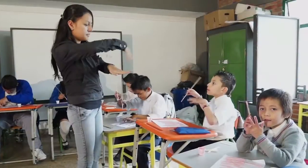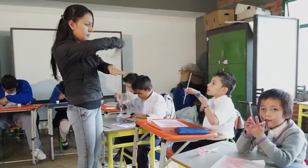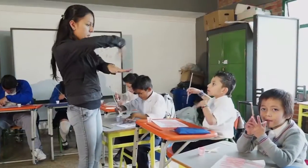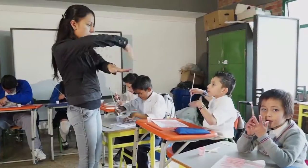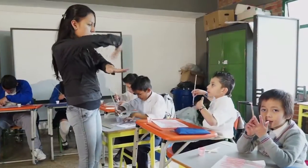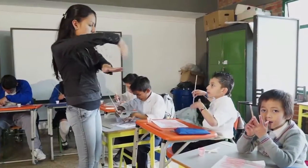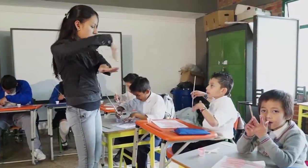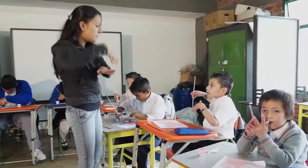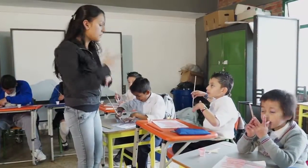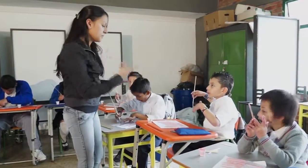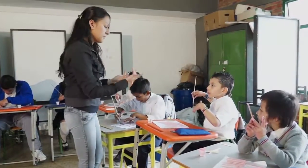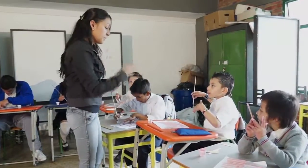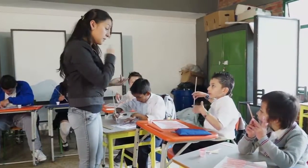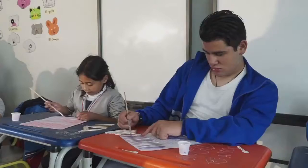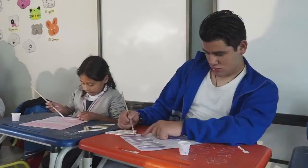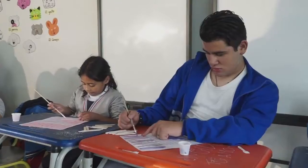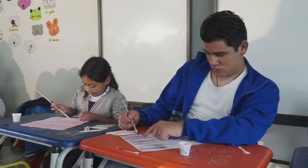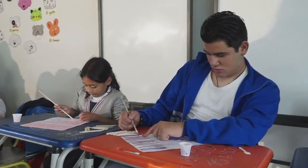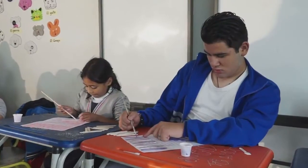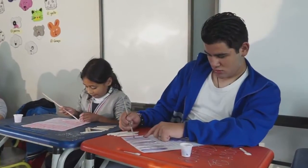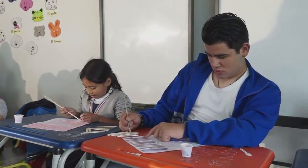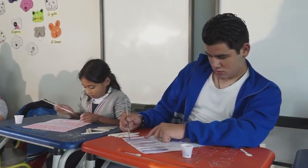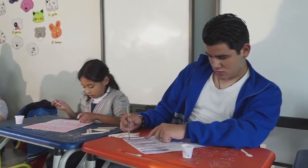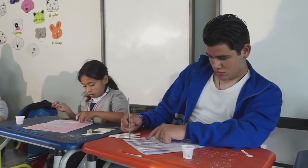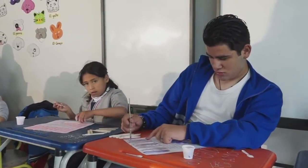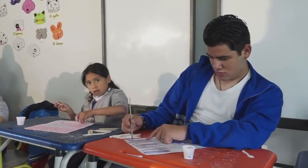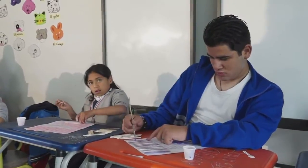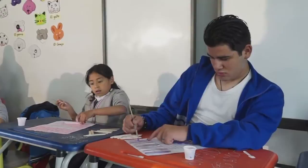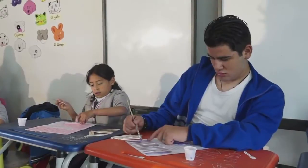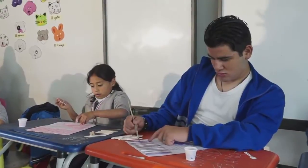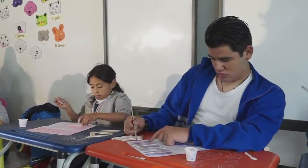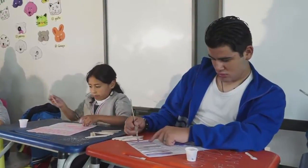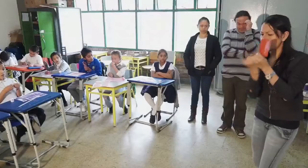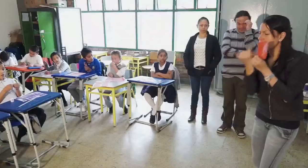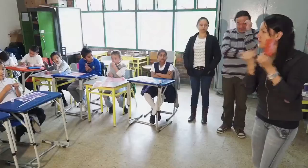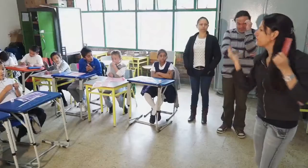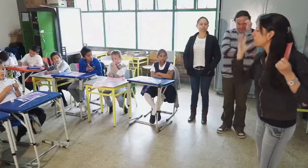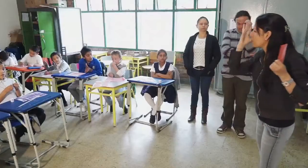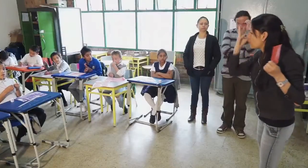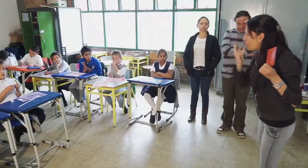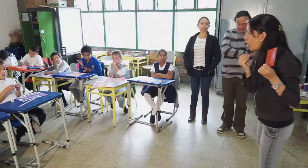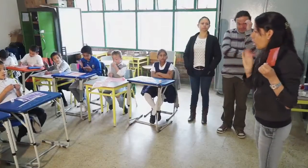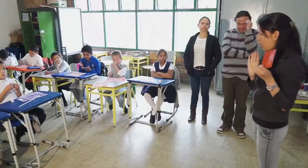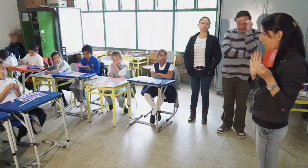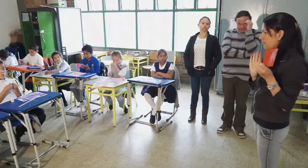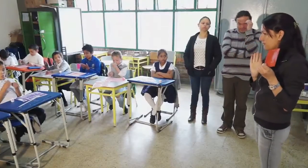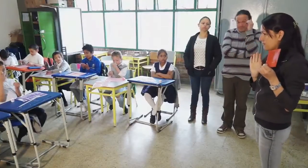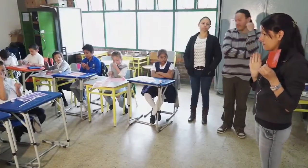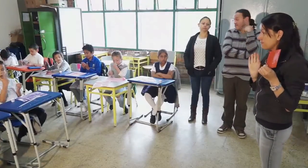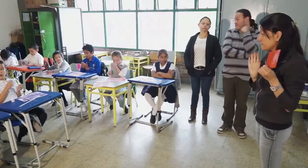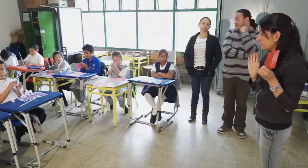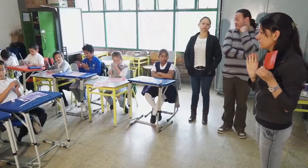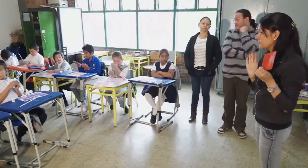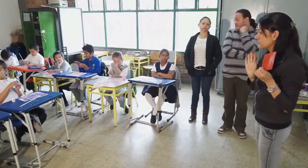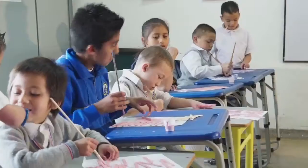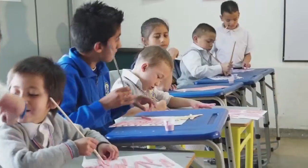maestros que sabemos la lengua de señas y estamos acompañados por un modelo lingüístico que es la persona que nos